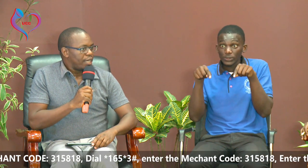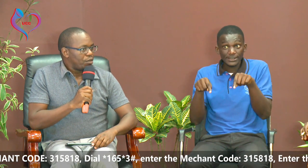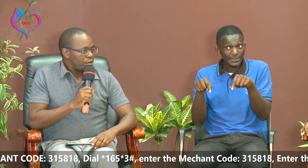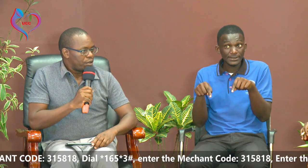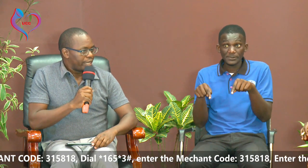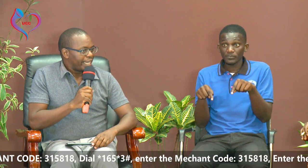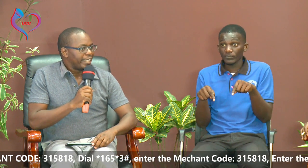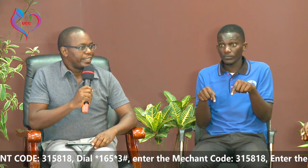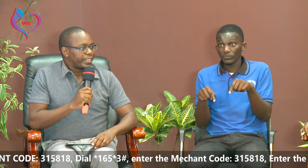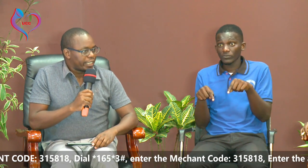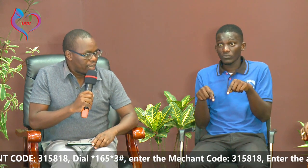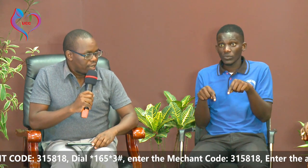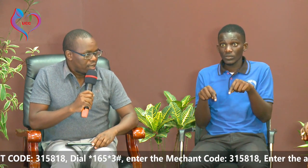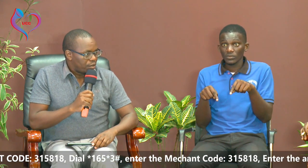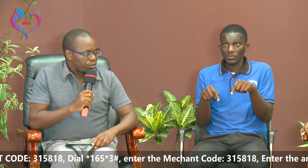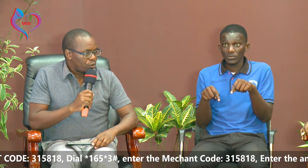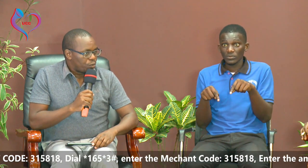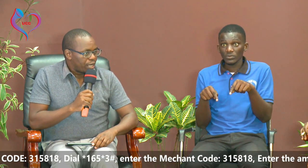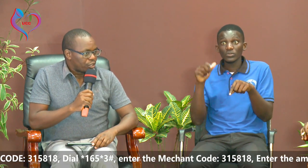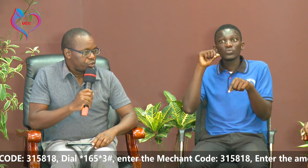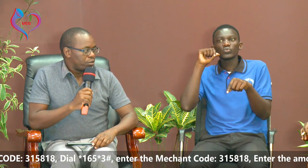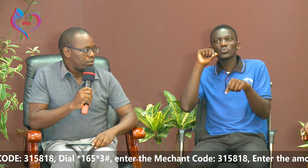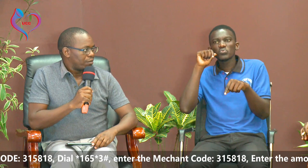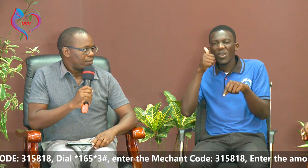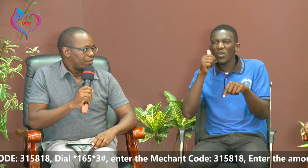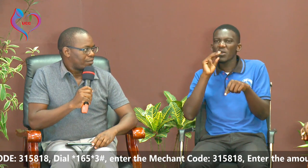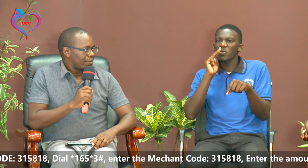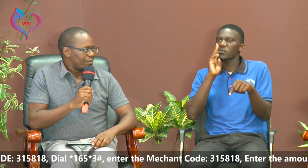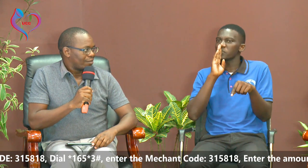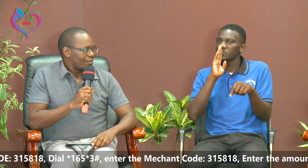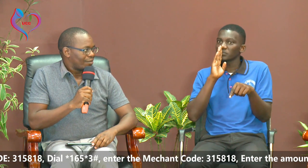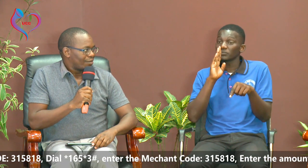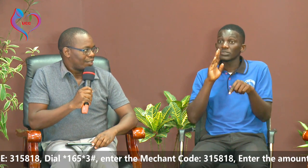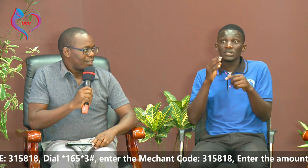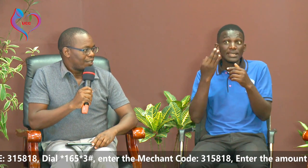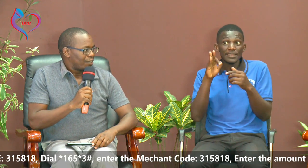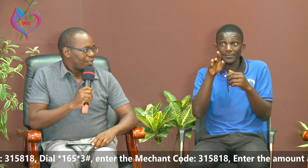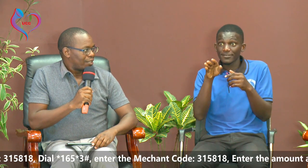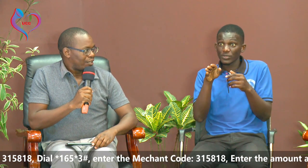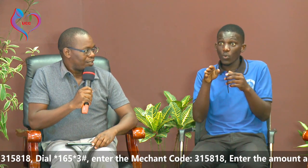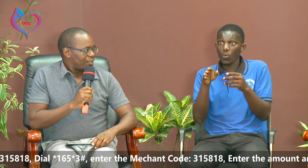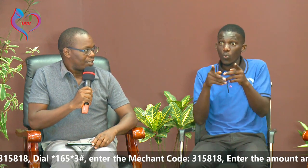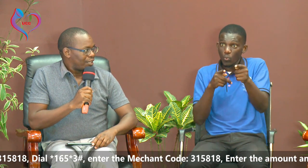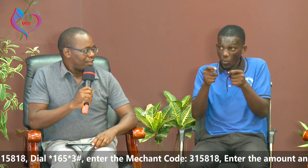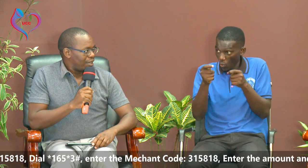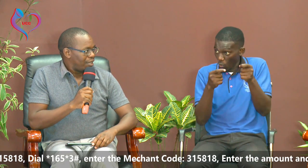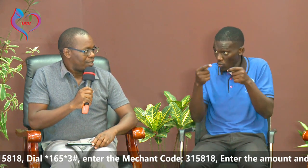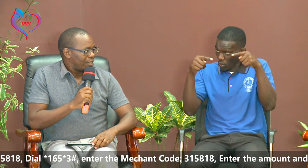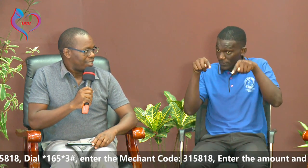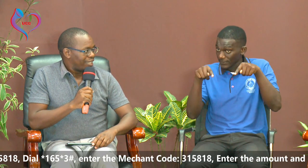leero encya lujja kubeera jjo bwe managing obulungi olwaleero encya